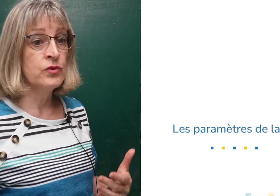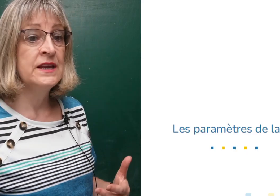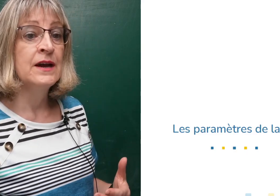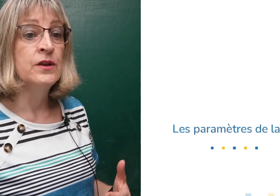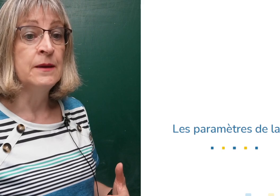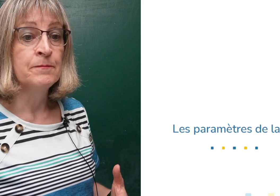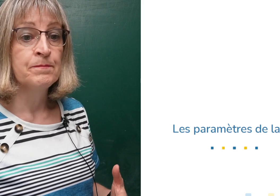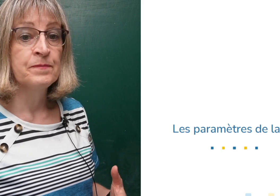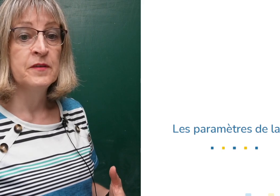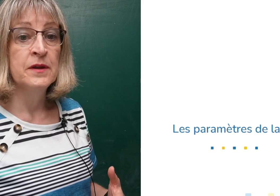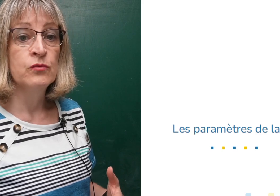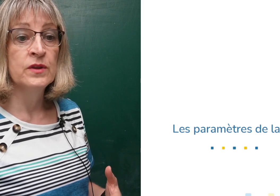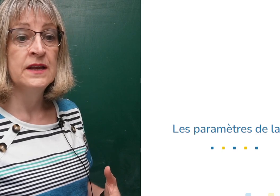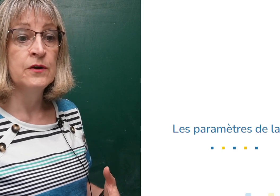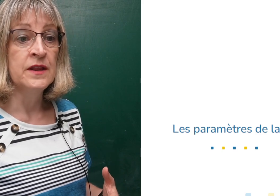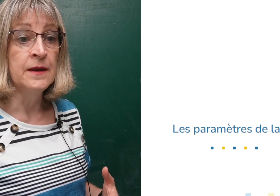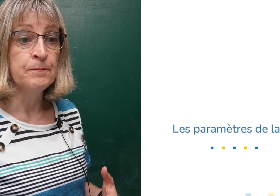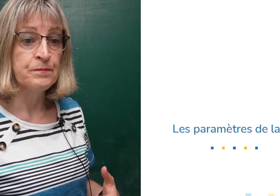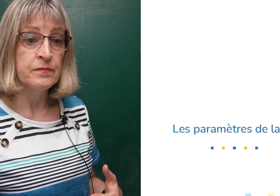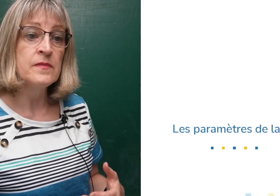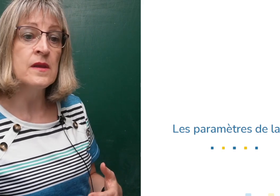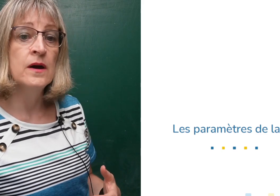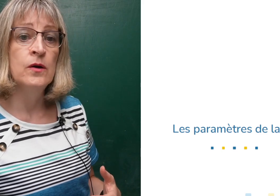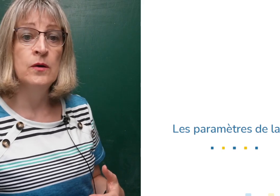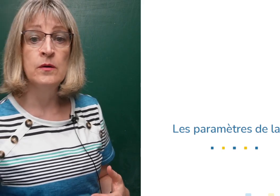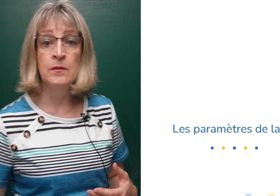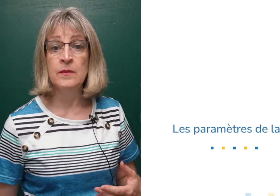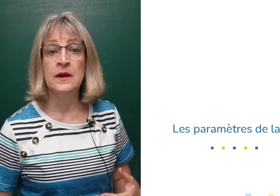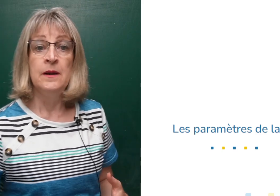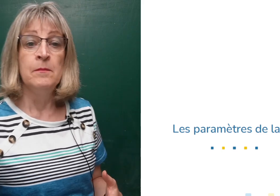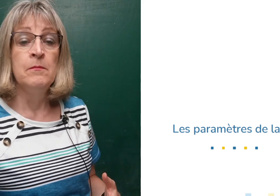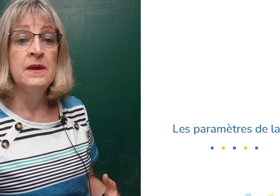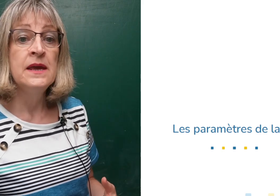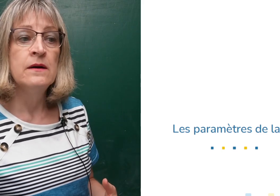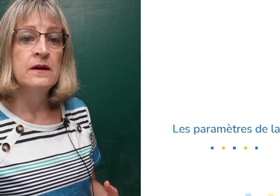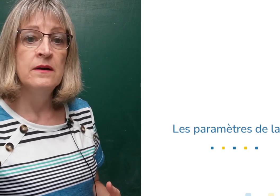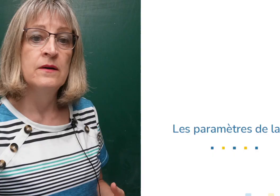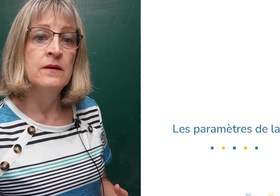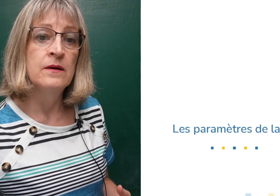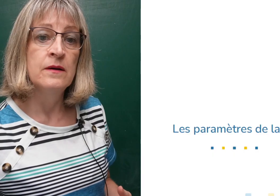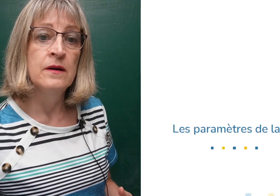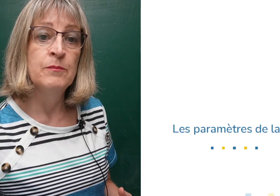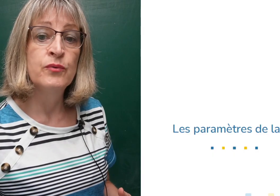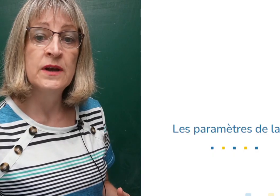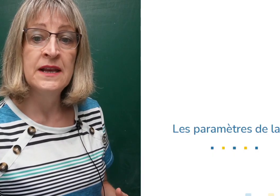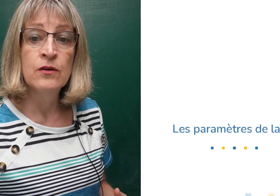qui la connaît. C'est pas tout le monde qui la connaît. Euh, mais pour les langues des